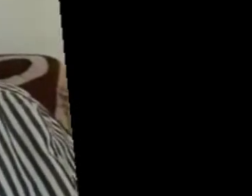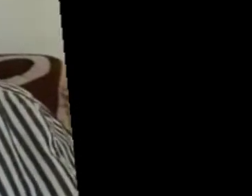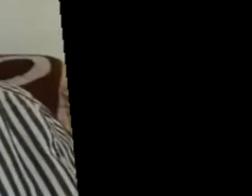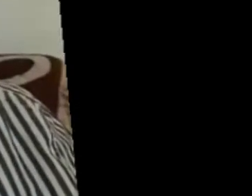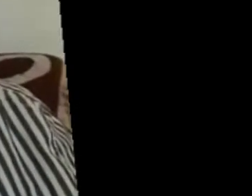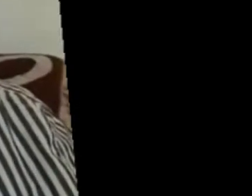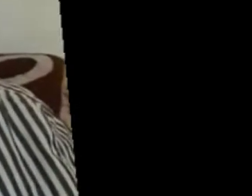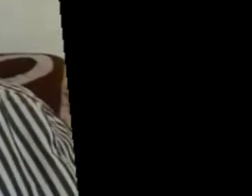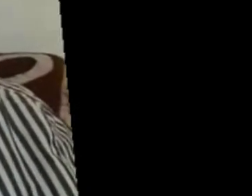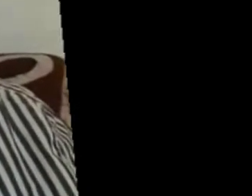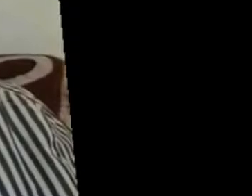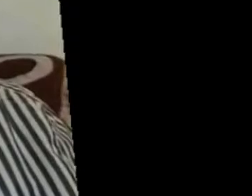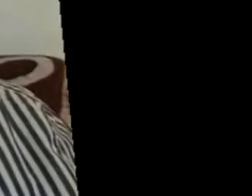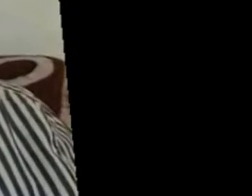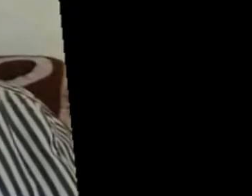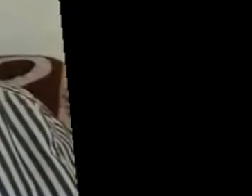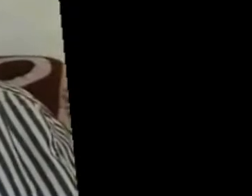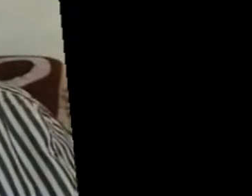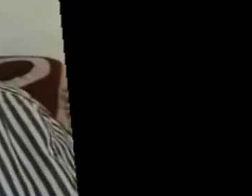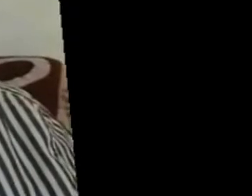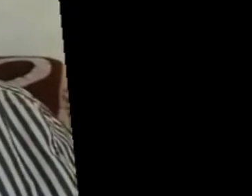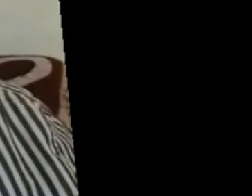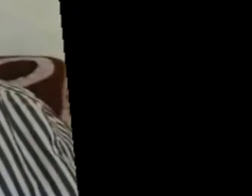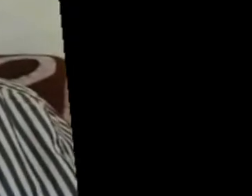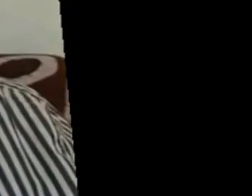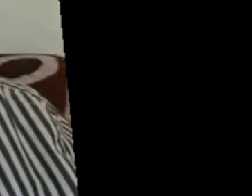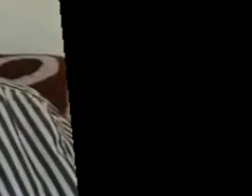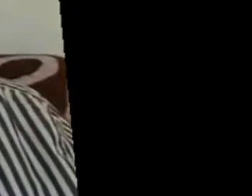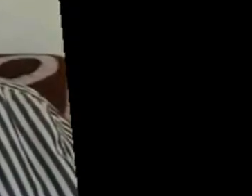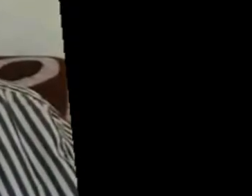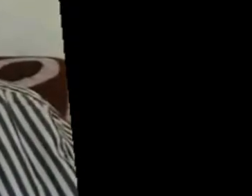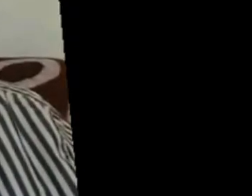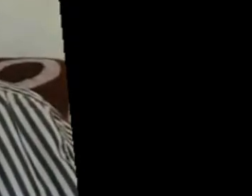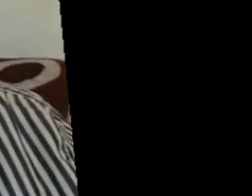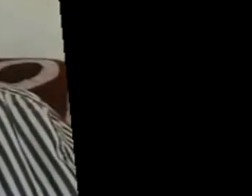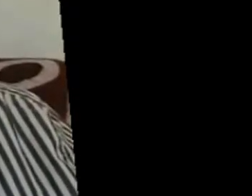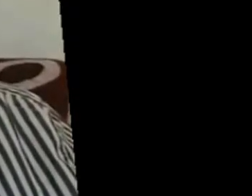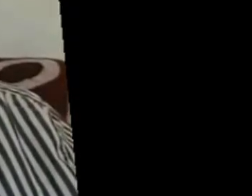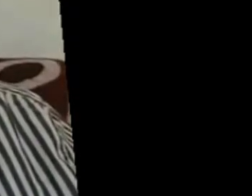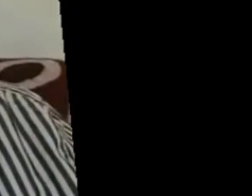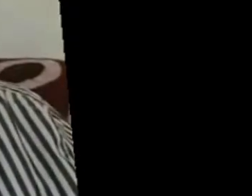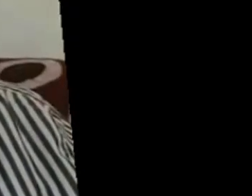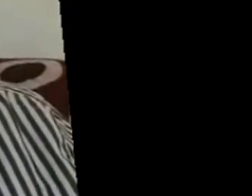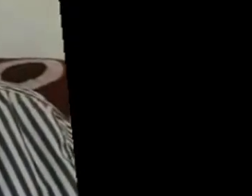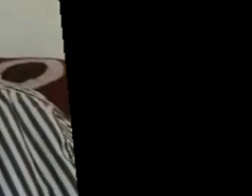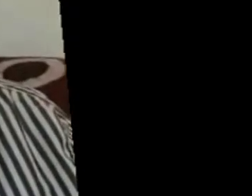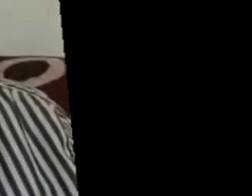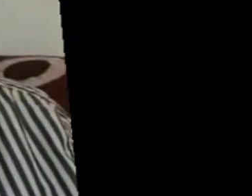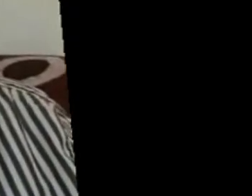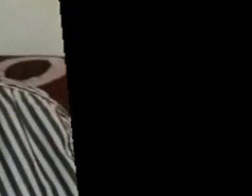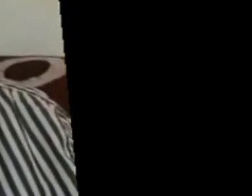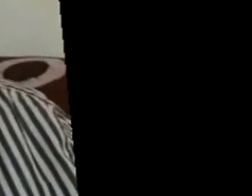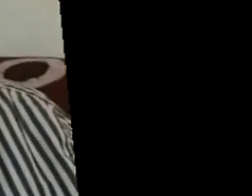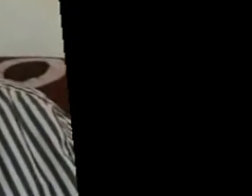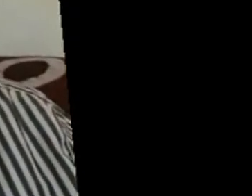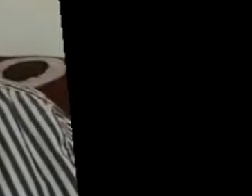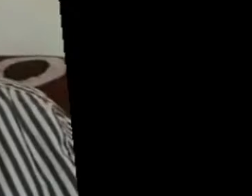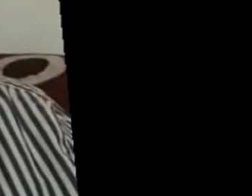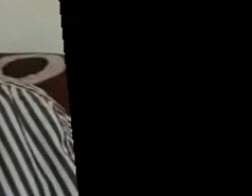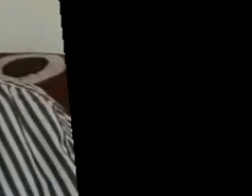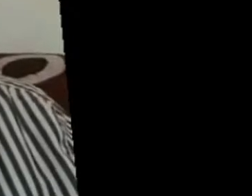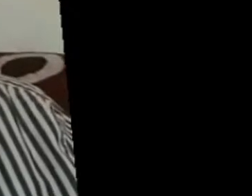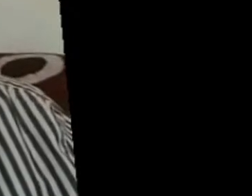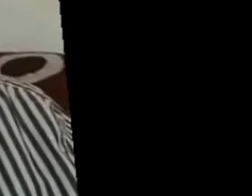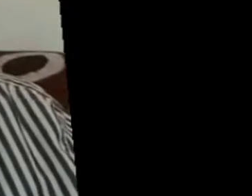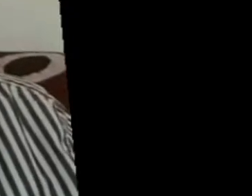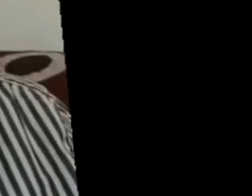nós trabalhamos junto com a PAI e família para que no final a sociedade aceita no ponto